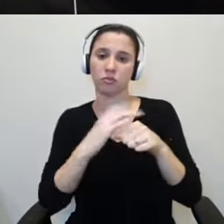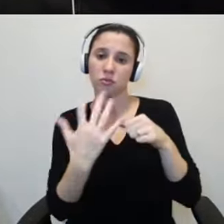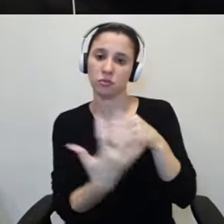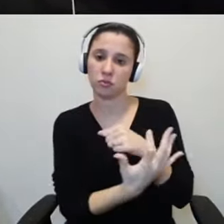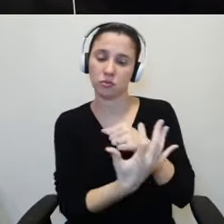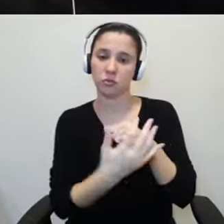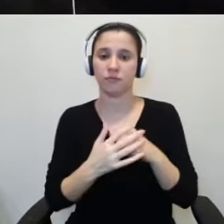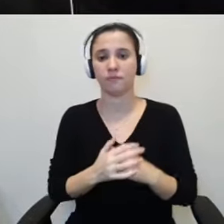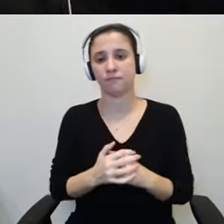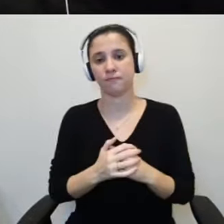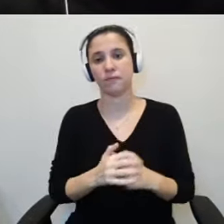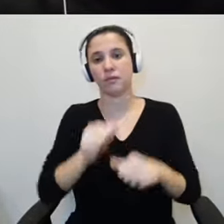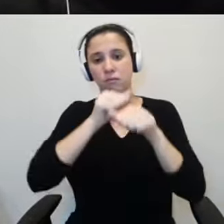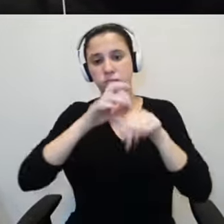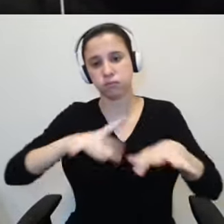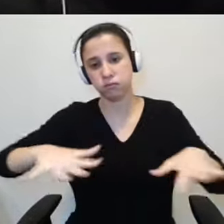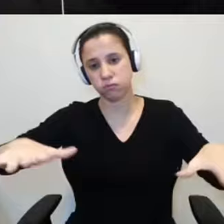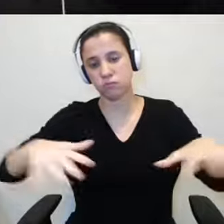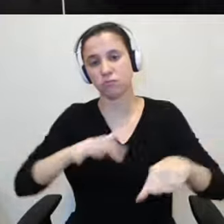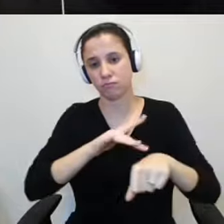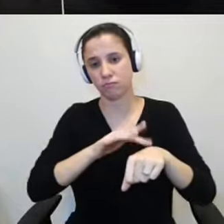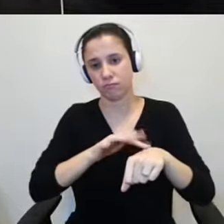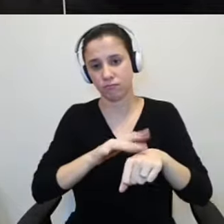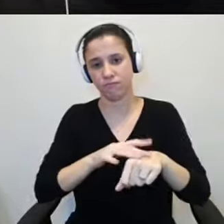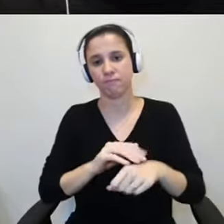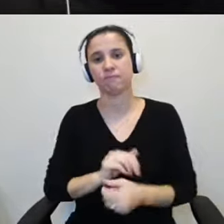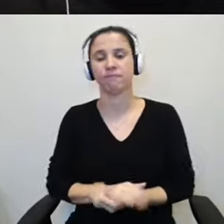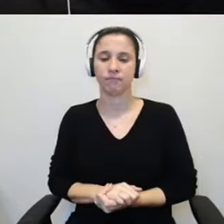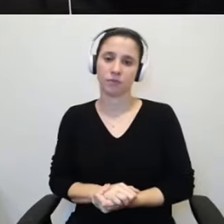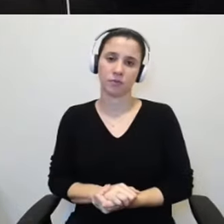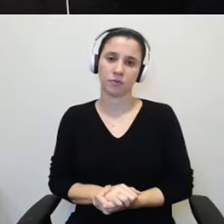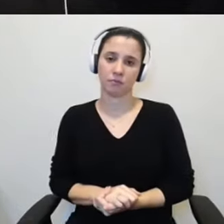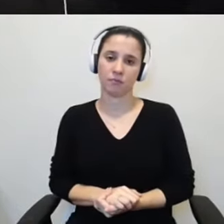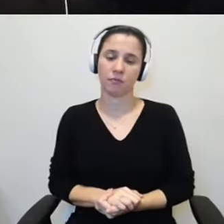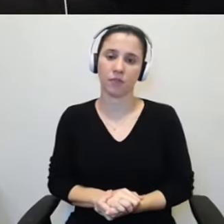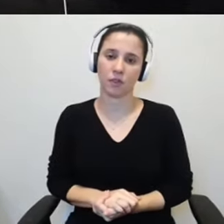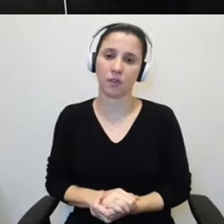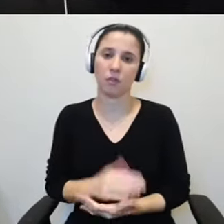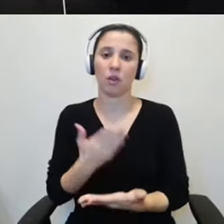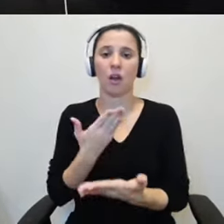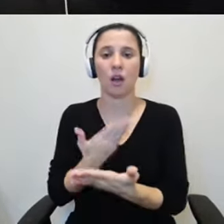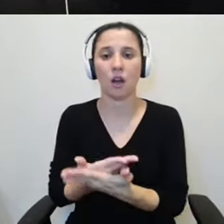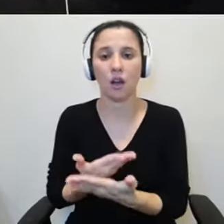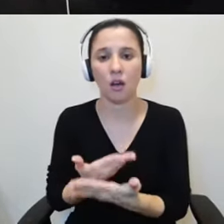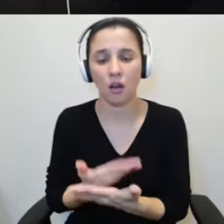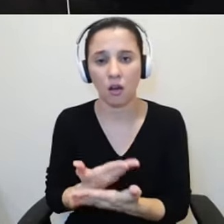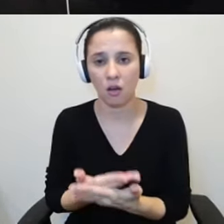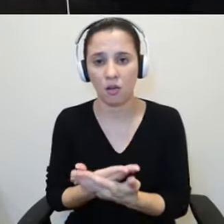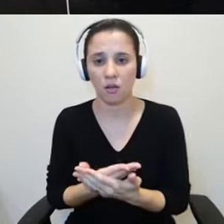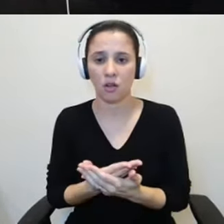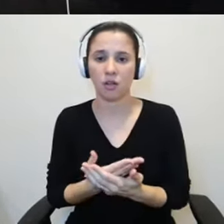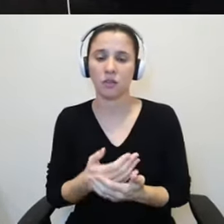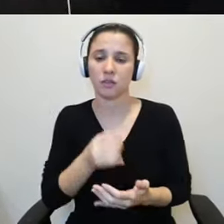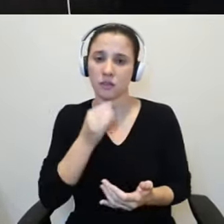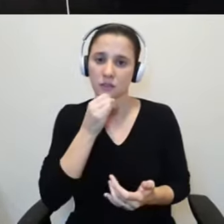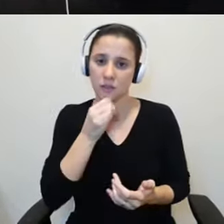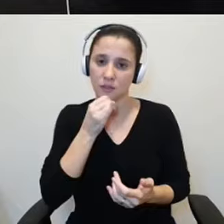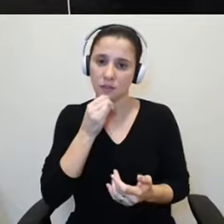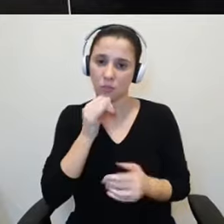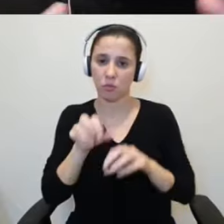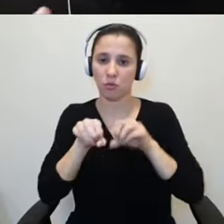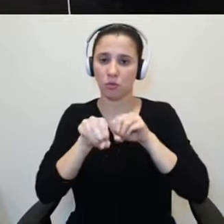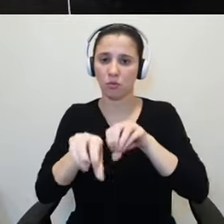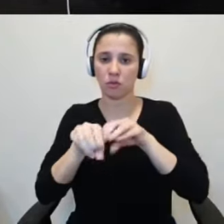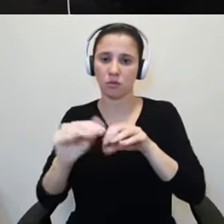é um aluno do superior ou do integrado. O que que a gente está estudando, né, pessoal? Em relação aos cursos superiores, a